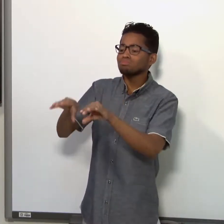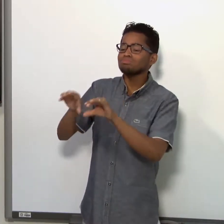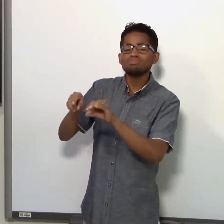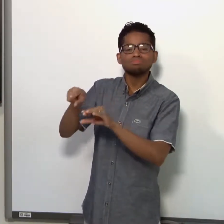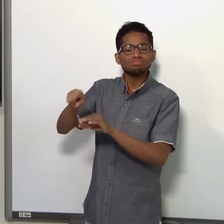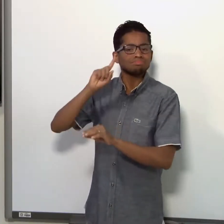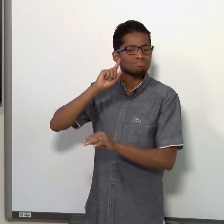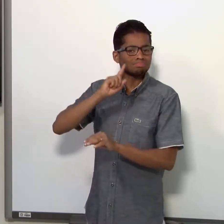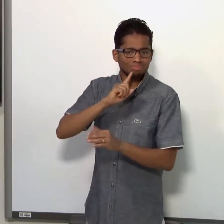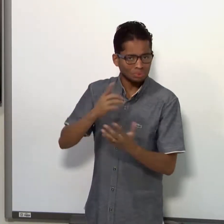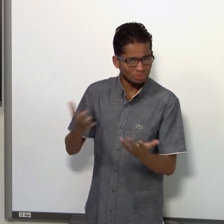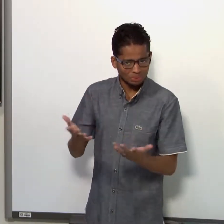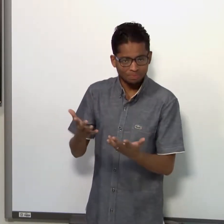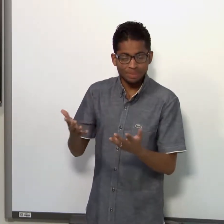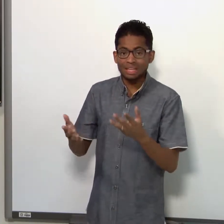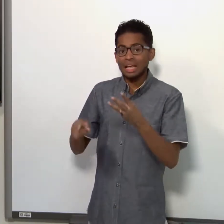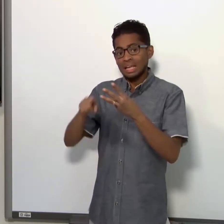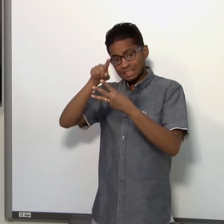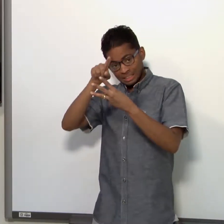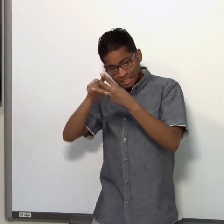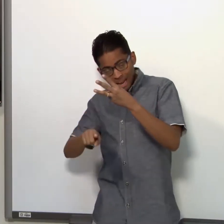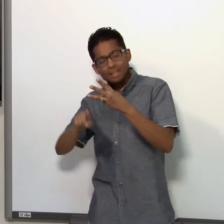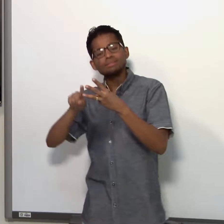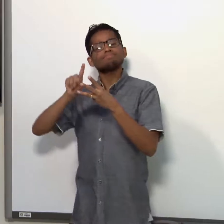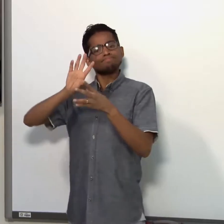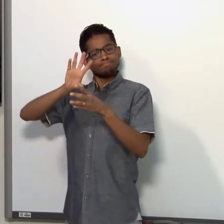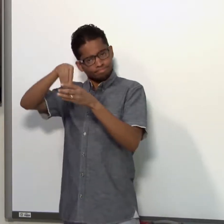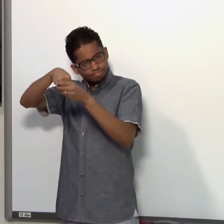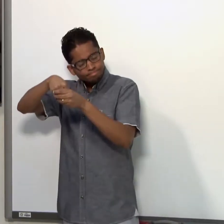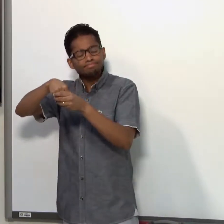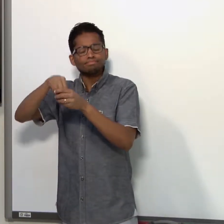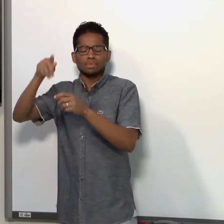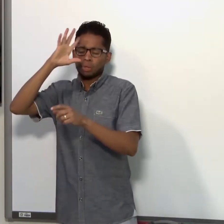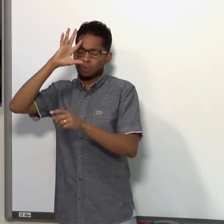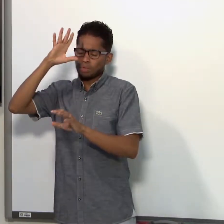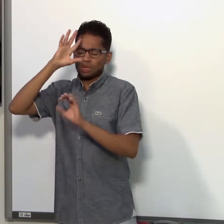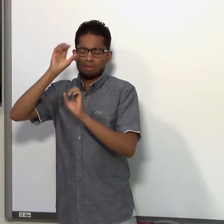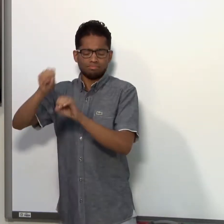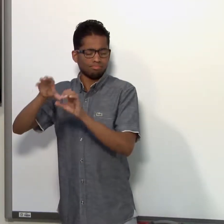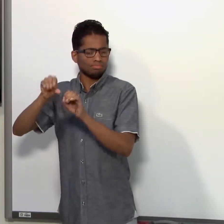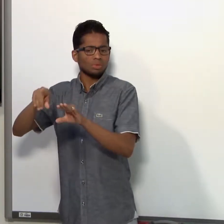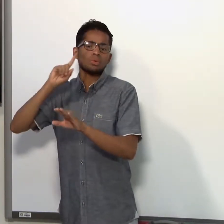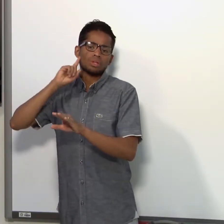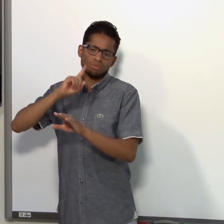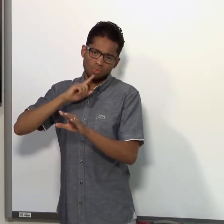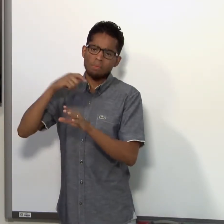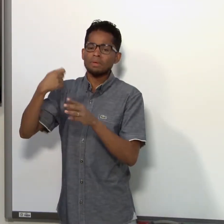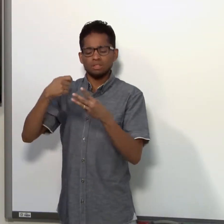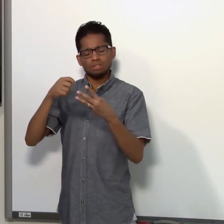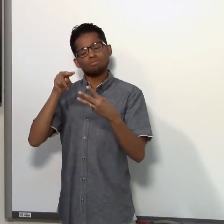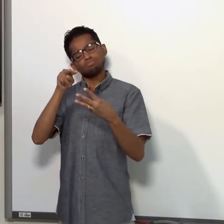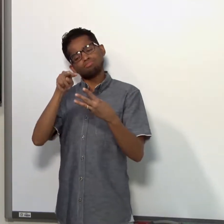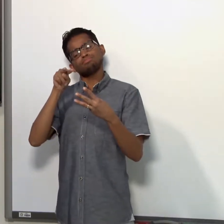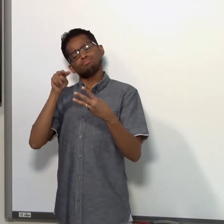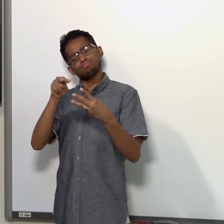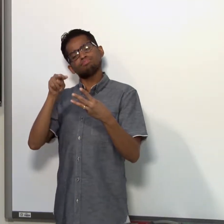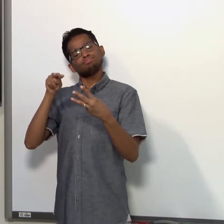o currículo na educação dos surdos. Bom, esses três conteúdos estão vinculados à educação dos surdos,